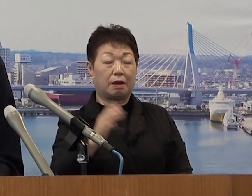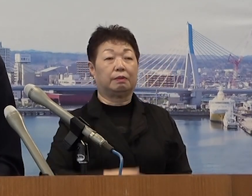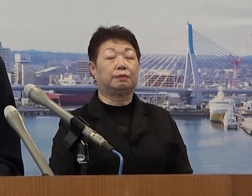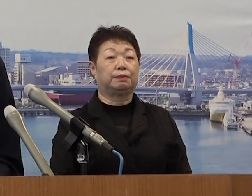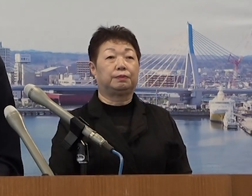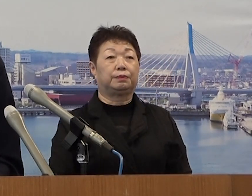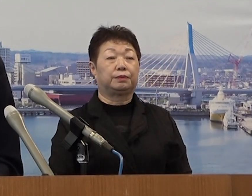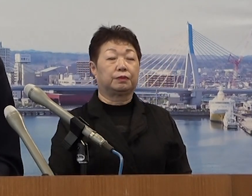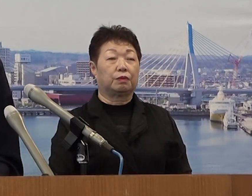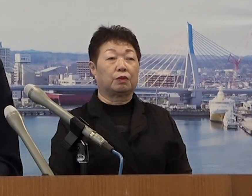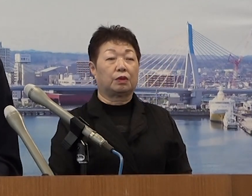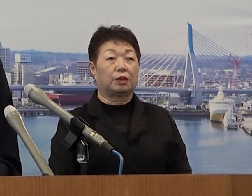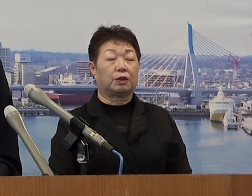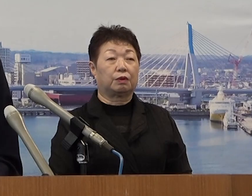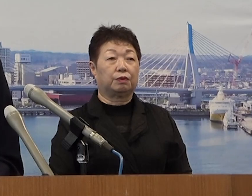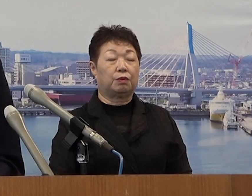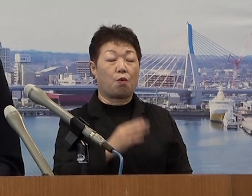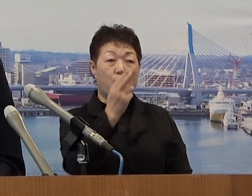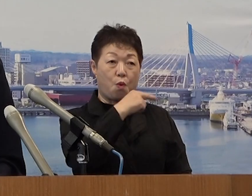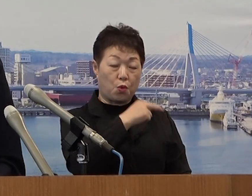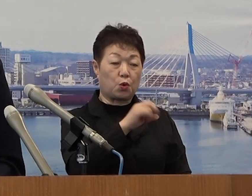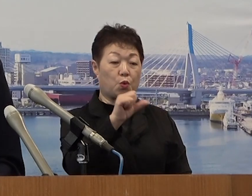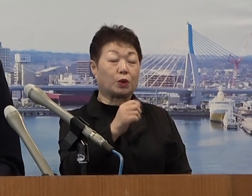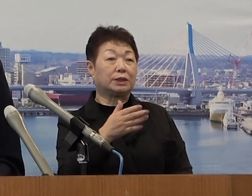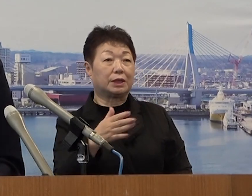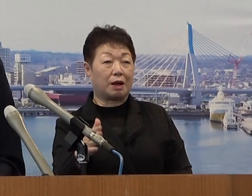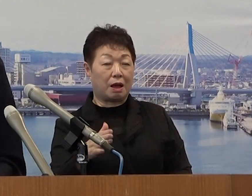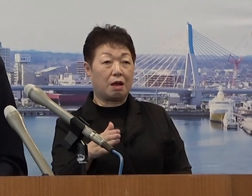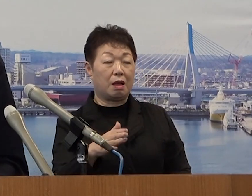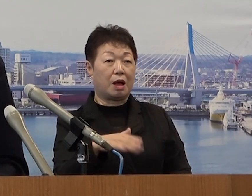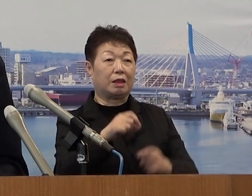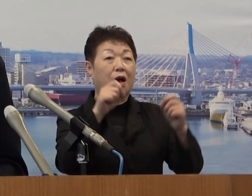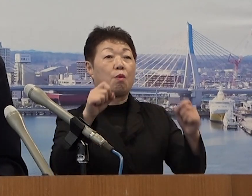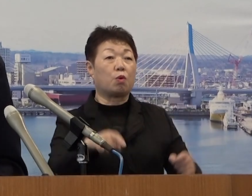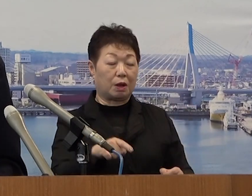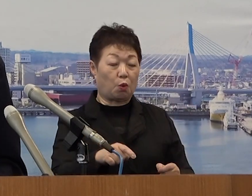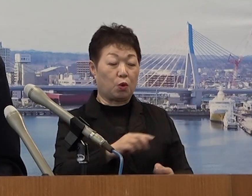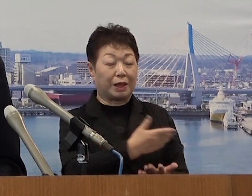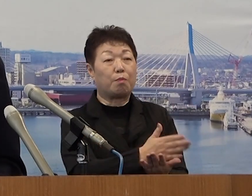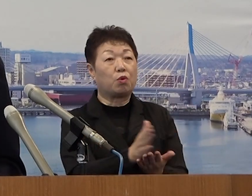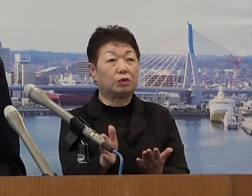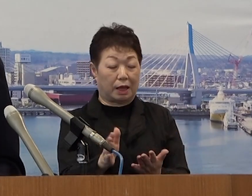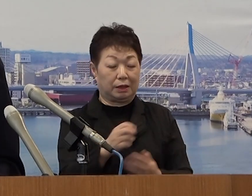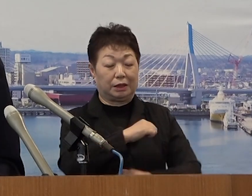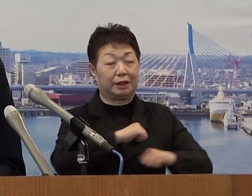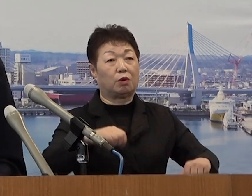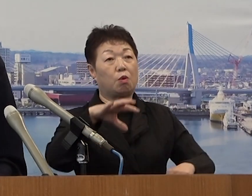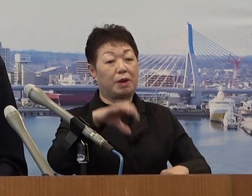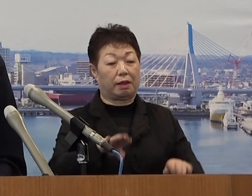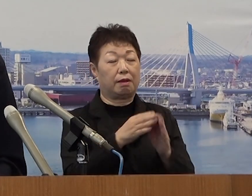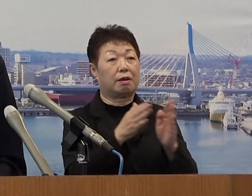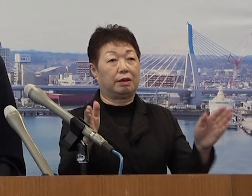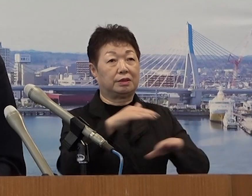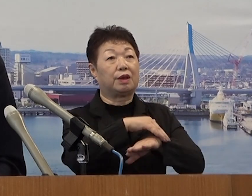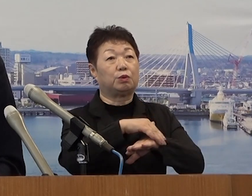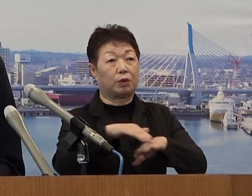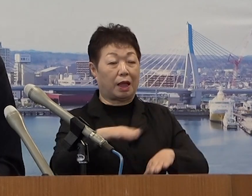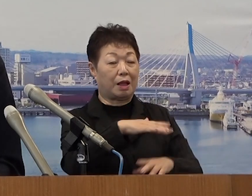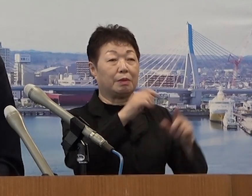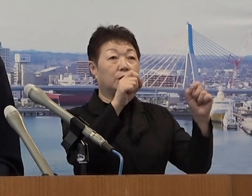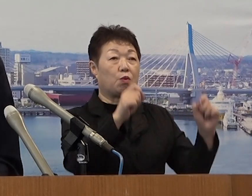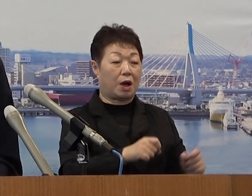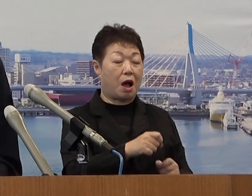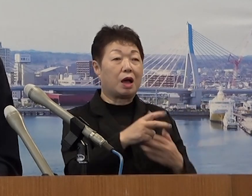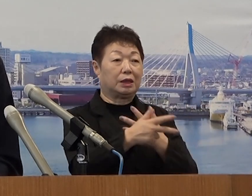そして午後5時から、花岡公園多目的広場において開催いたします浪岡